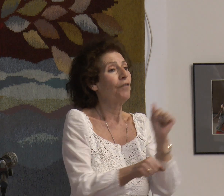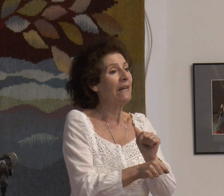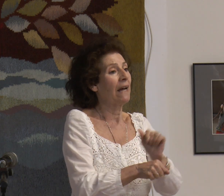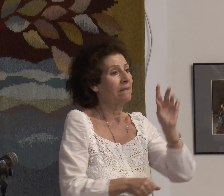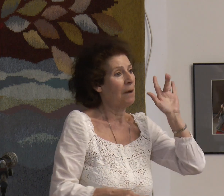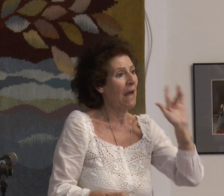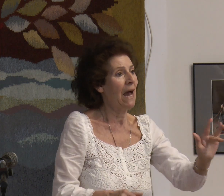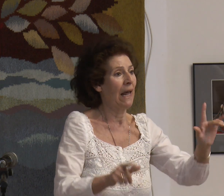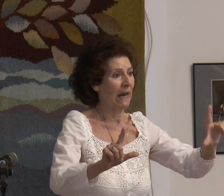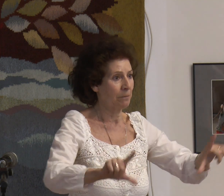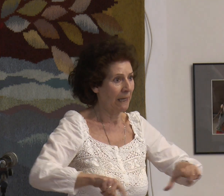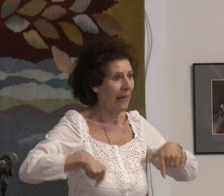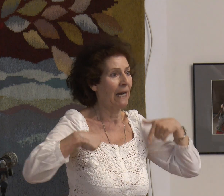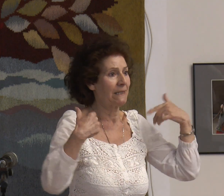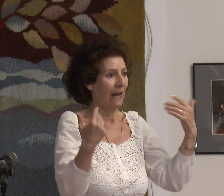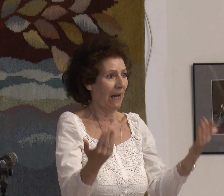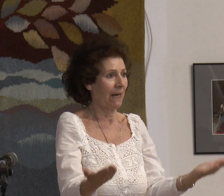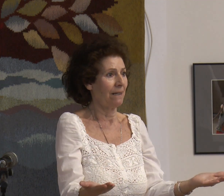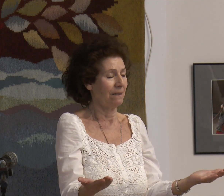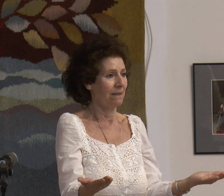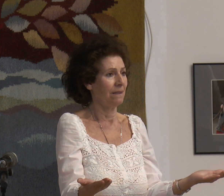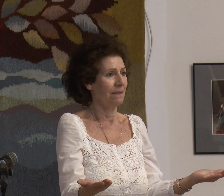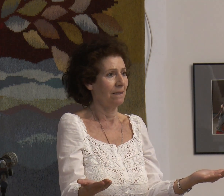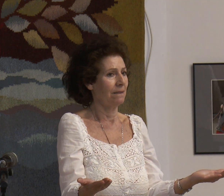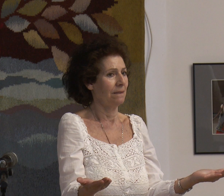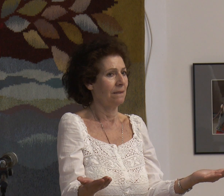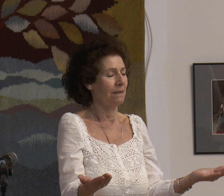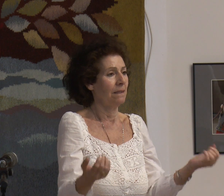Sokat védettem ellenetnek éltem.